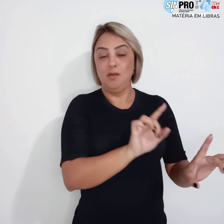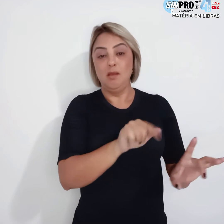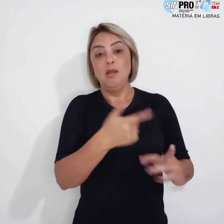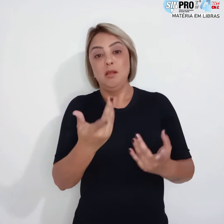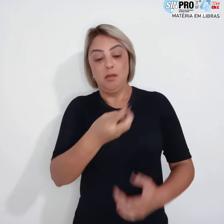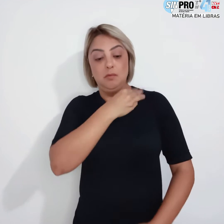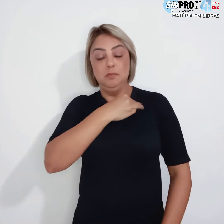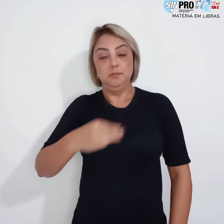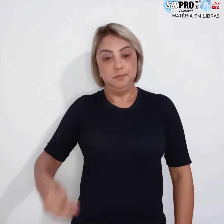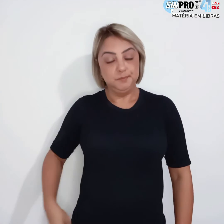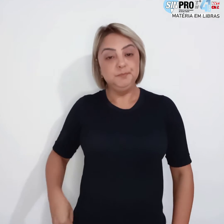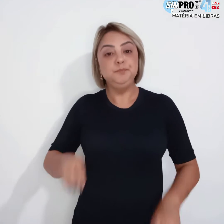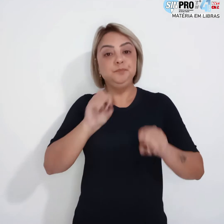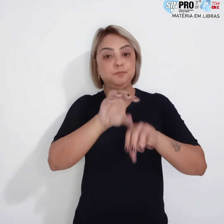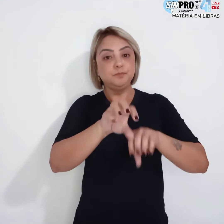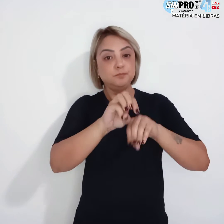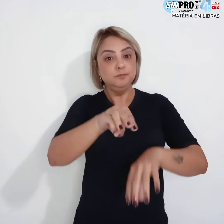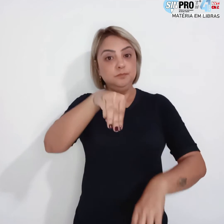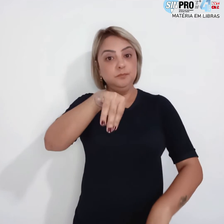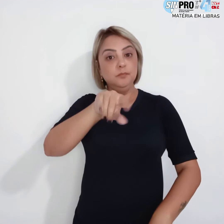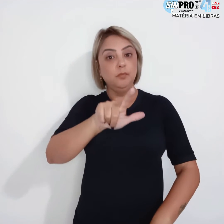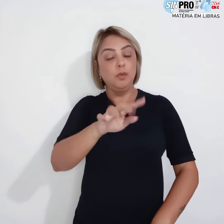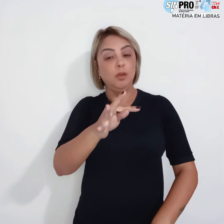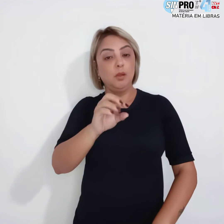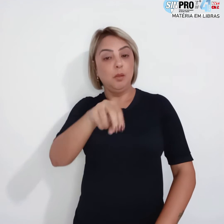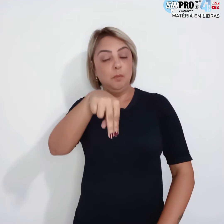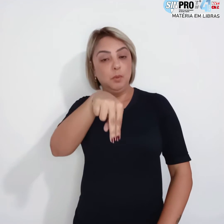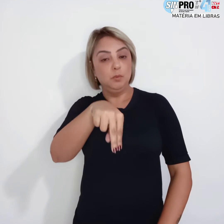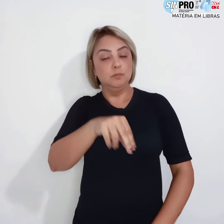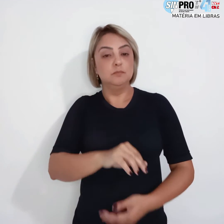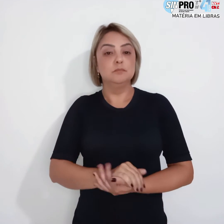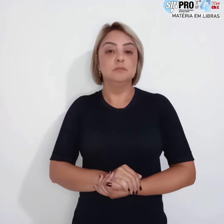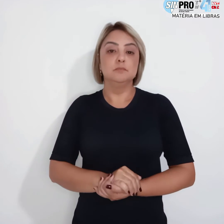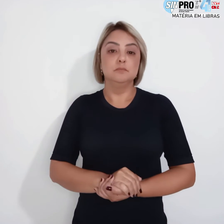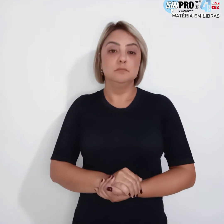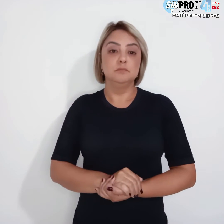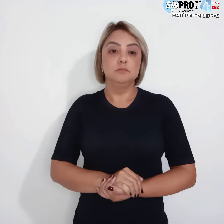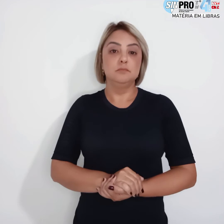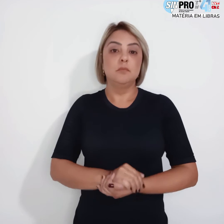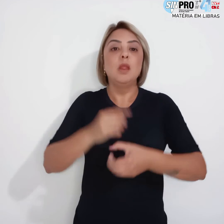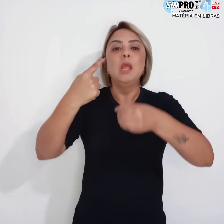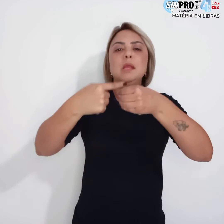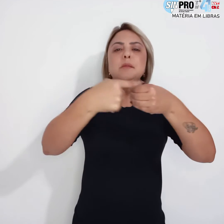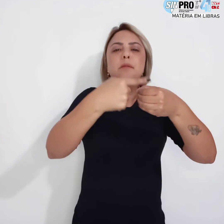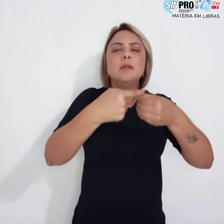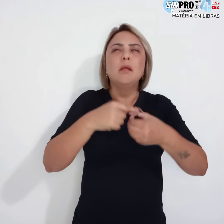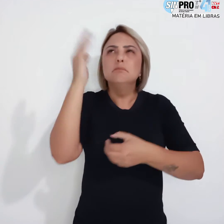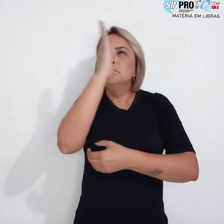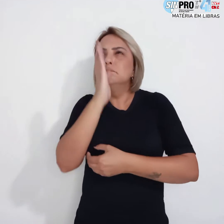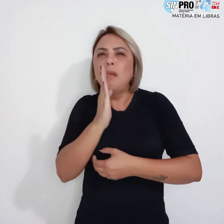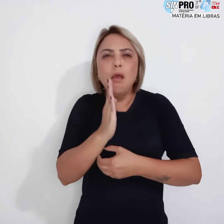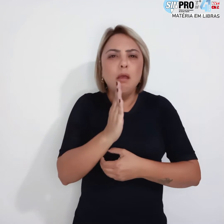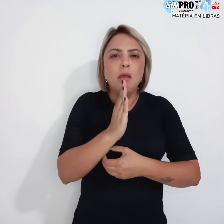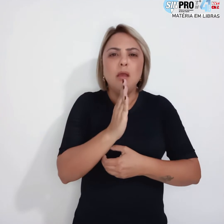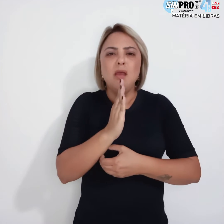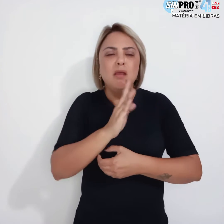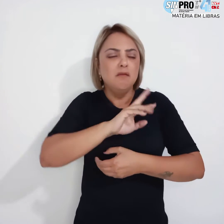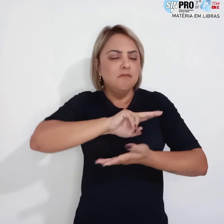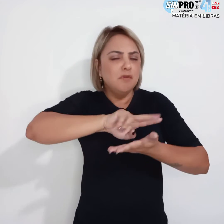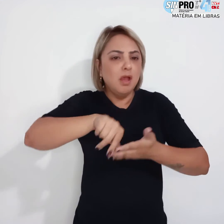da Educação, Milton Ribeiro. Em cidades pelo Brasil, vários estudantes foram